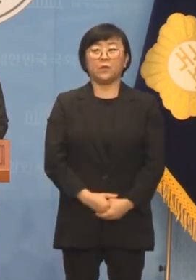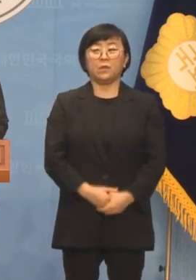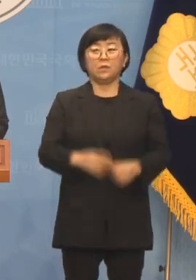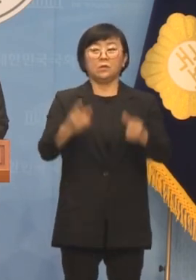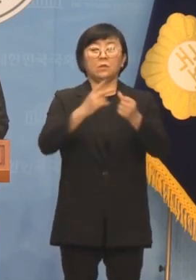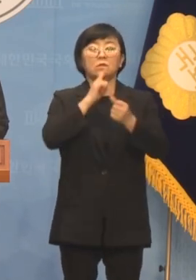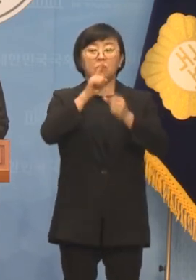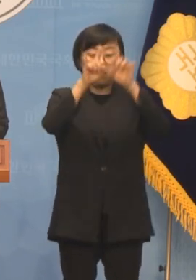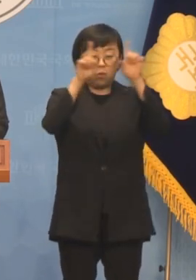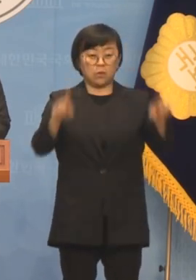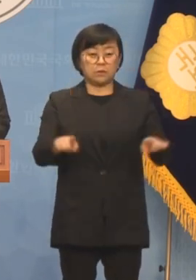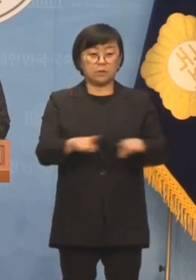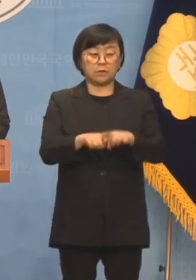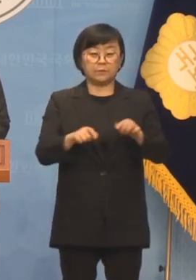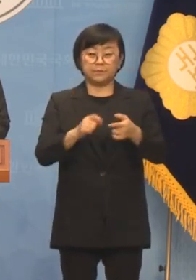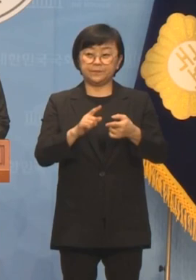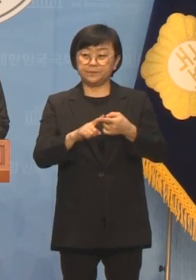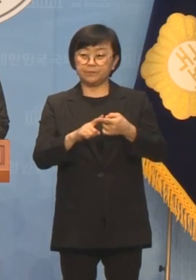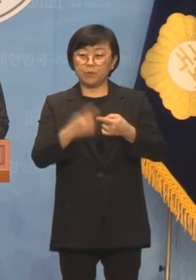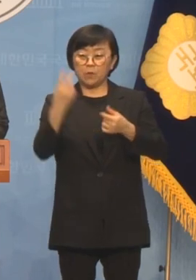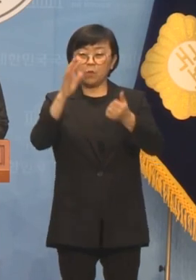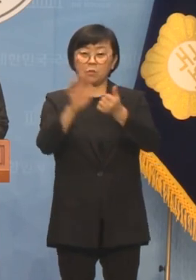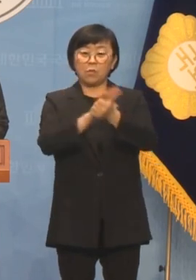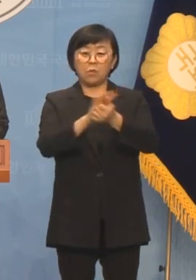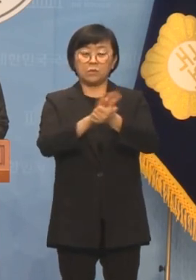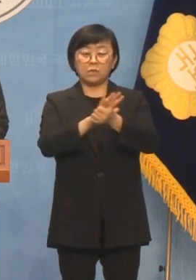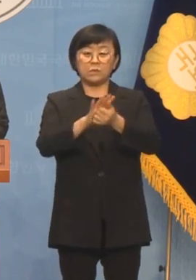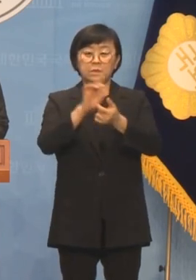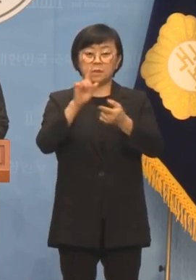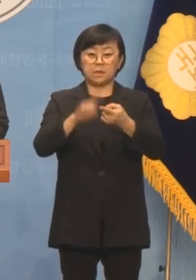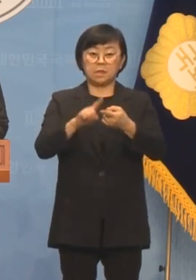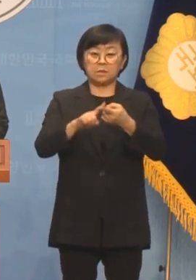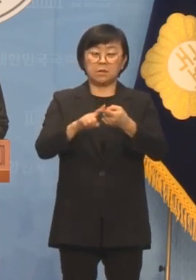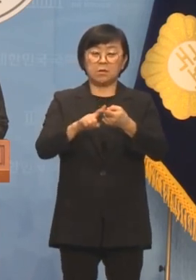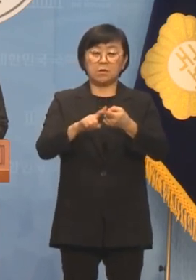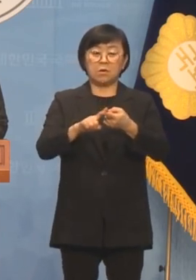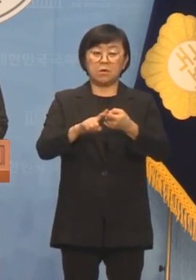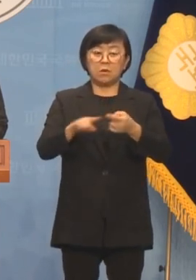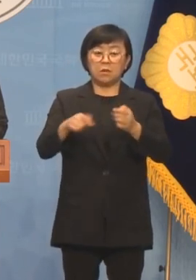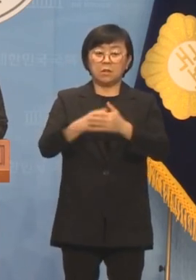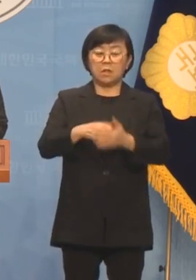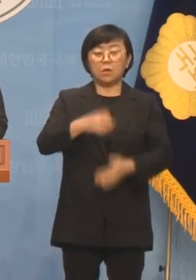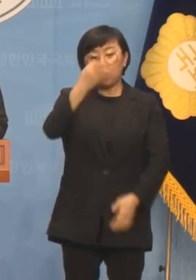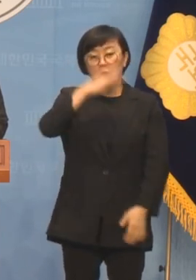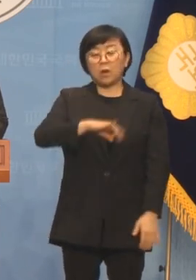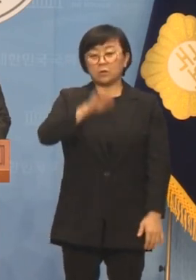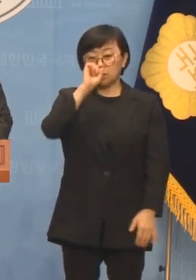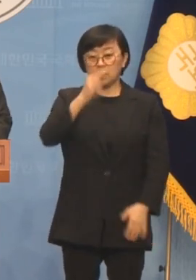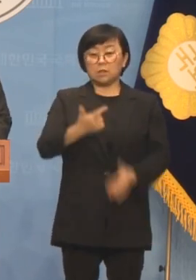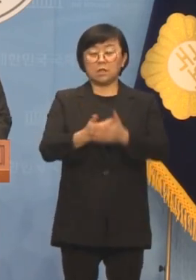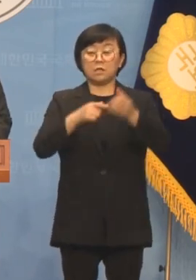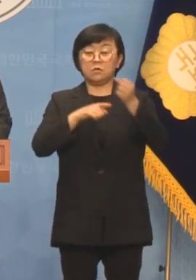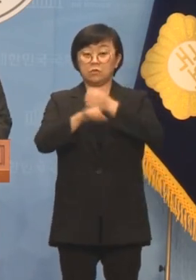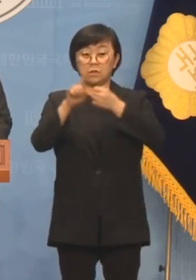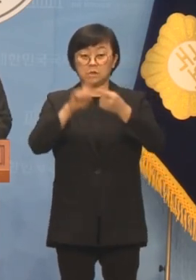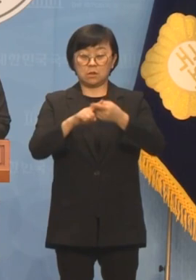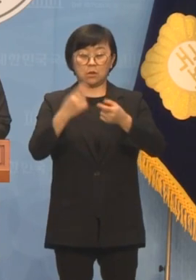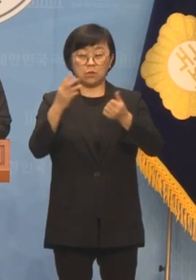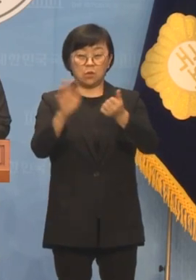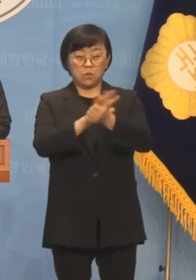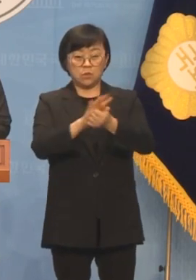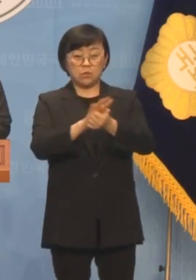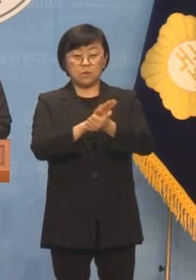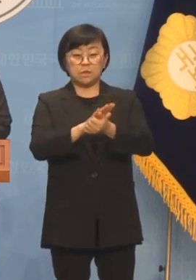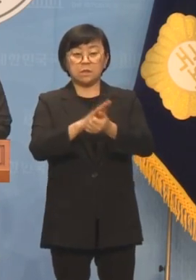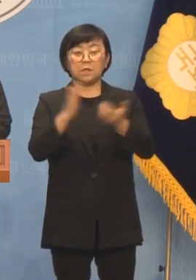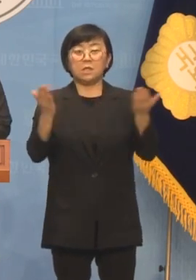번째 보고서는 타 산업에 비해 돌봄 서비스 부분의 생산성이 매우 낮다는 이유를 들어 돌봄 서비스